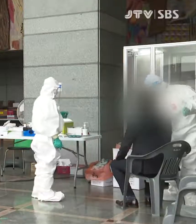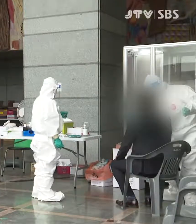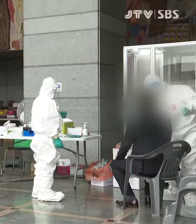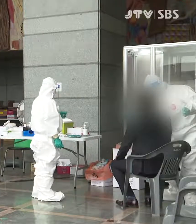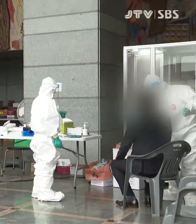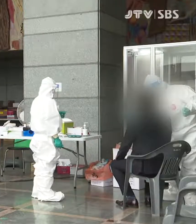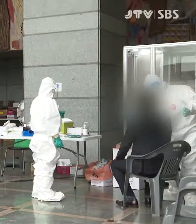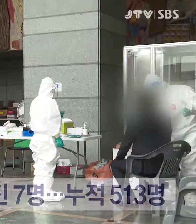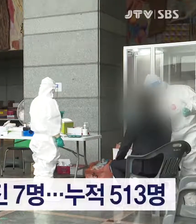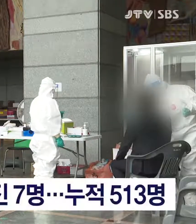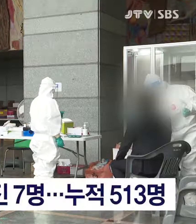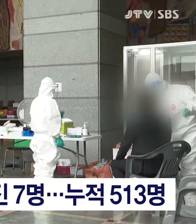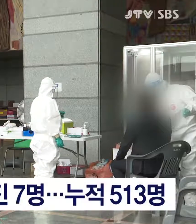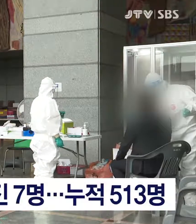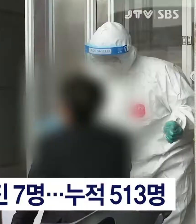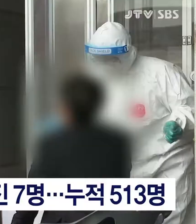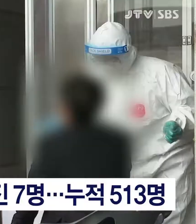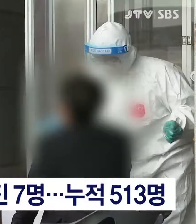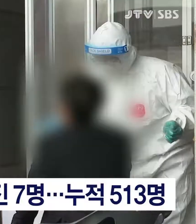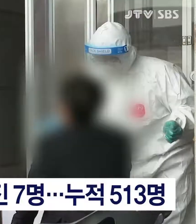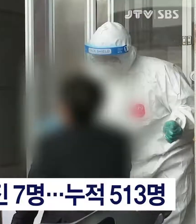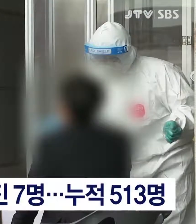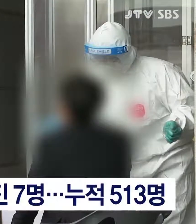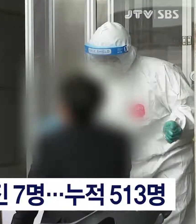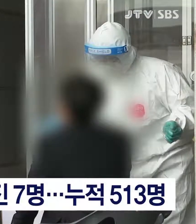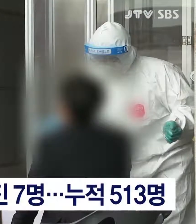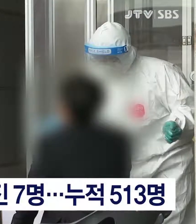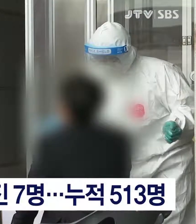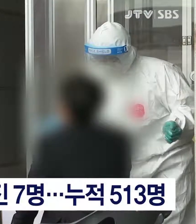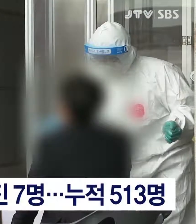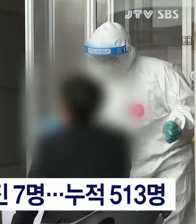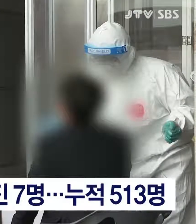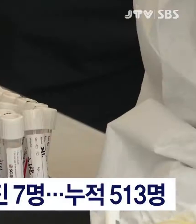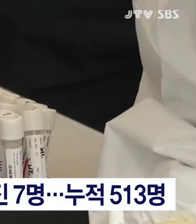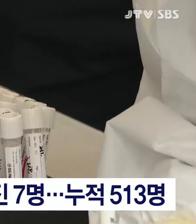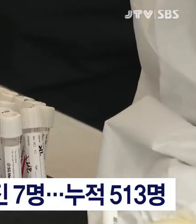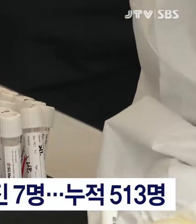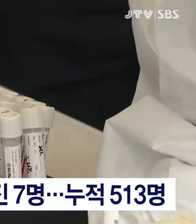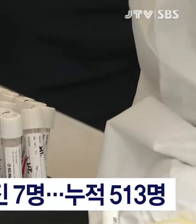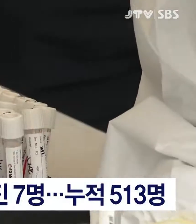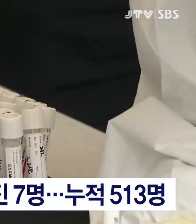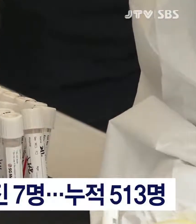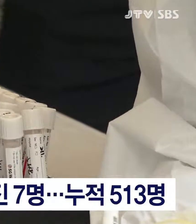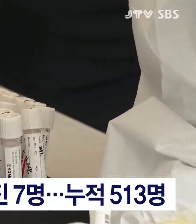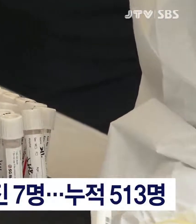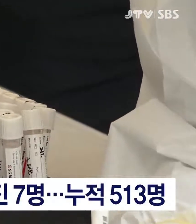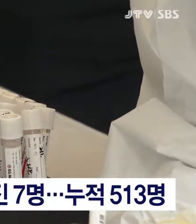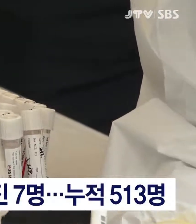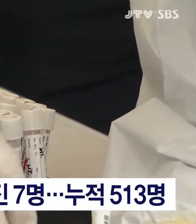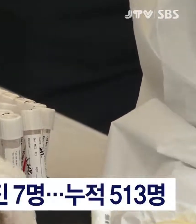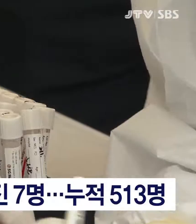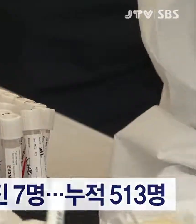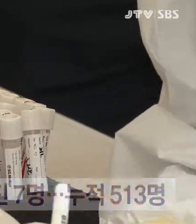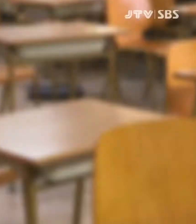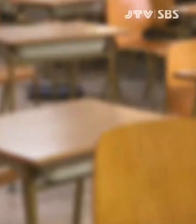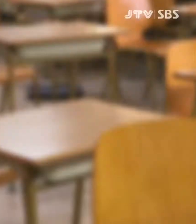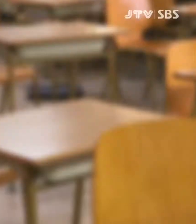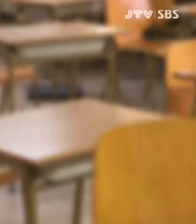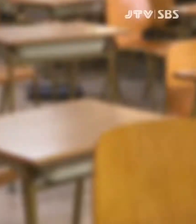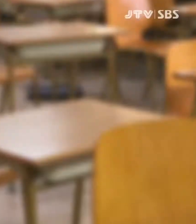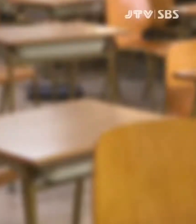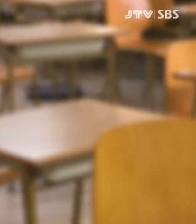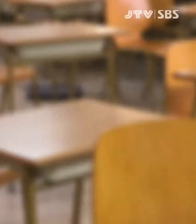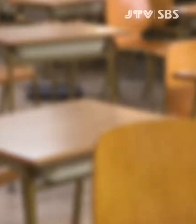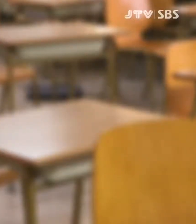전북의 코로나19 신규 확진자가 한 자릿수를 이어갔습니다. 누적 확진자 수는 510명을 넘었습니다.